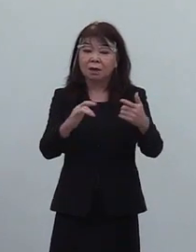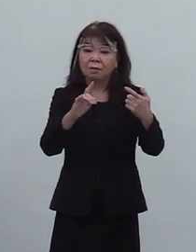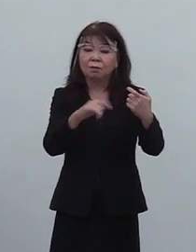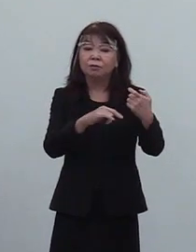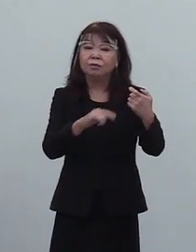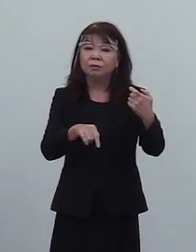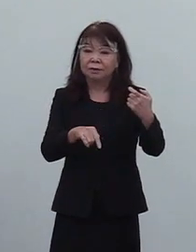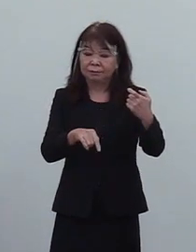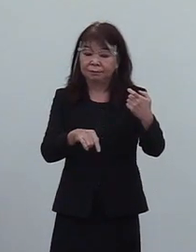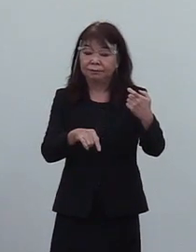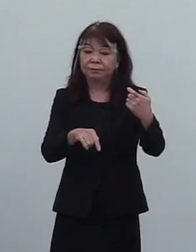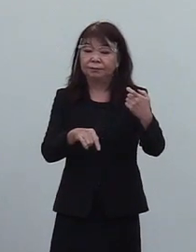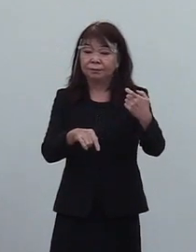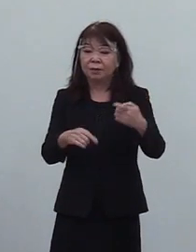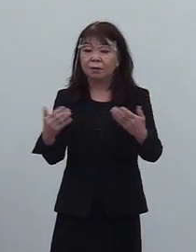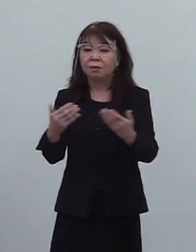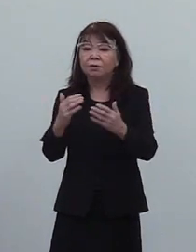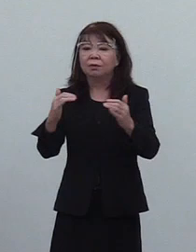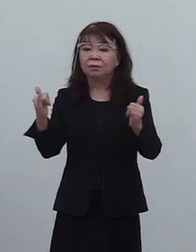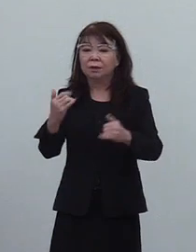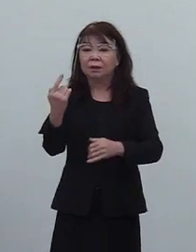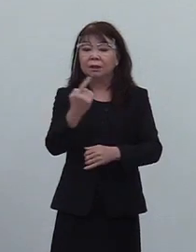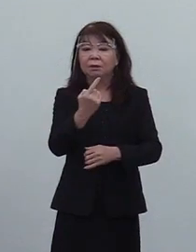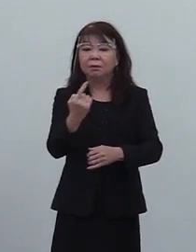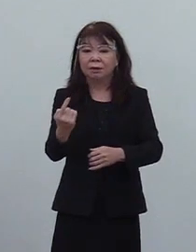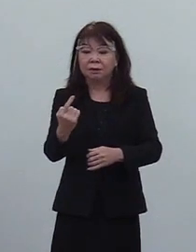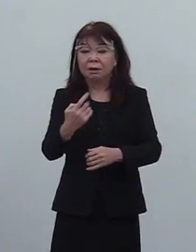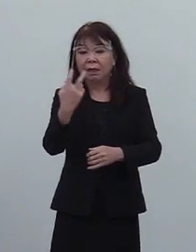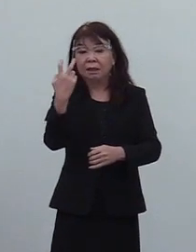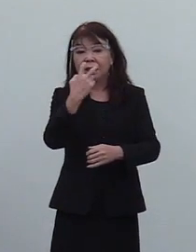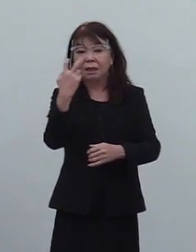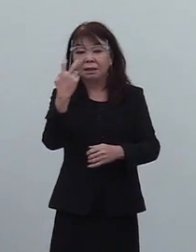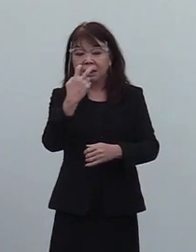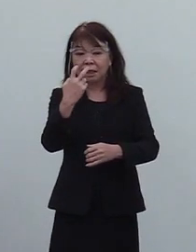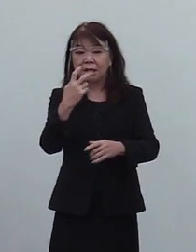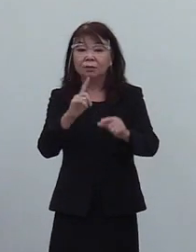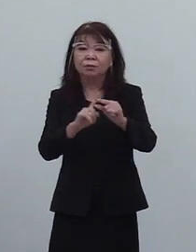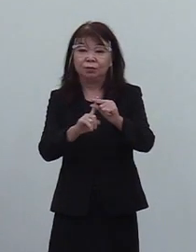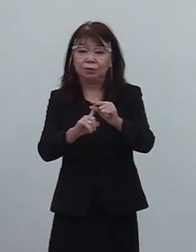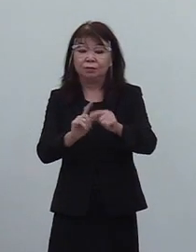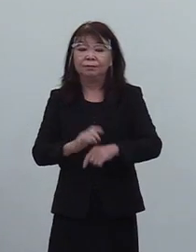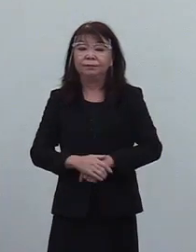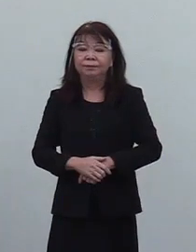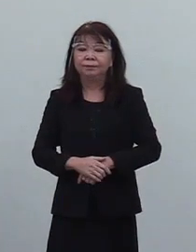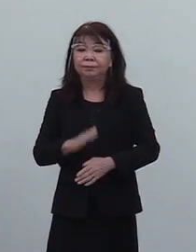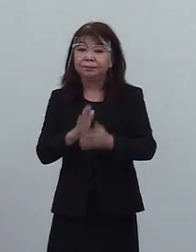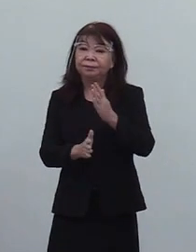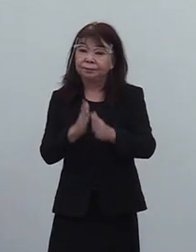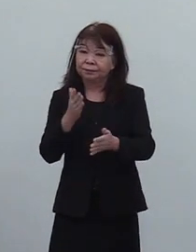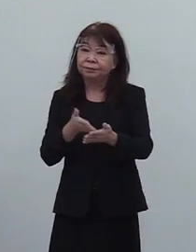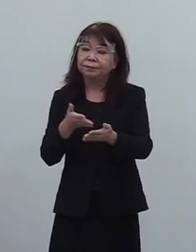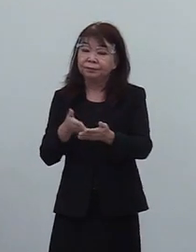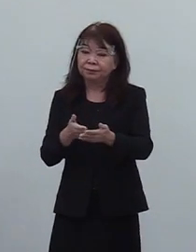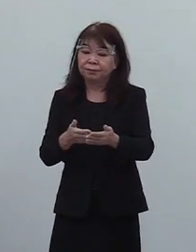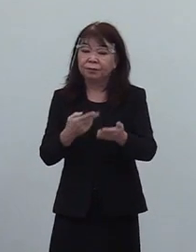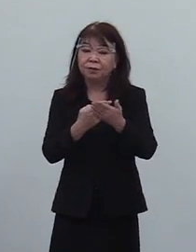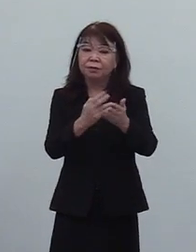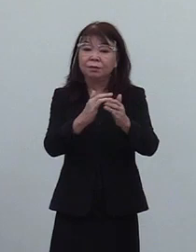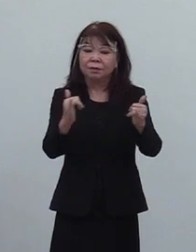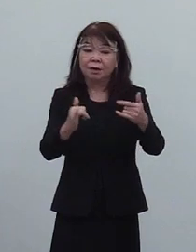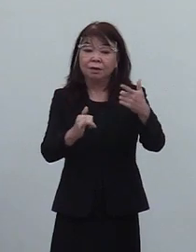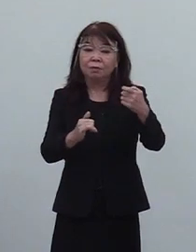60名、それから職員1名は検査中になります。もう一度申し上げます。入所